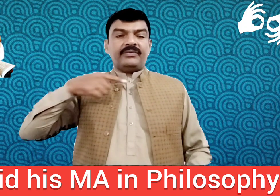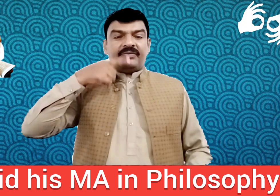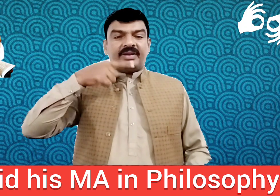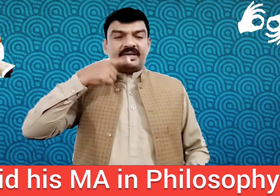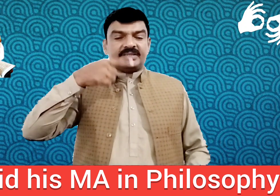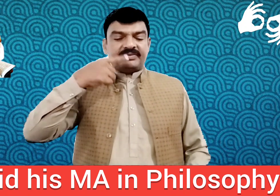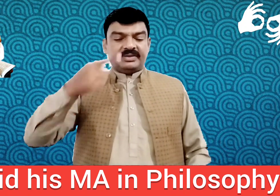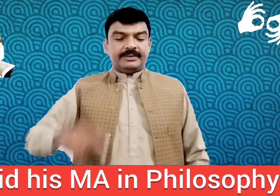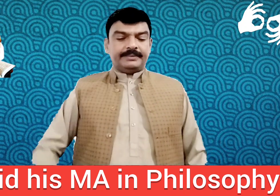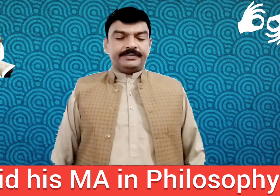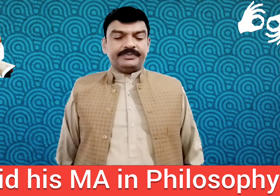philosophy.